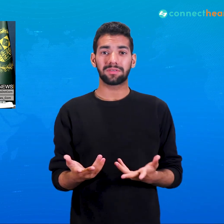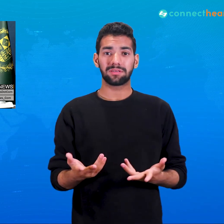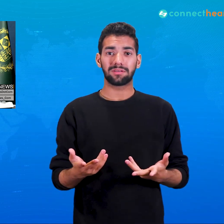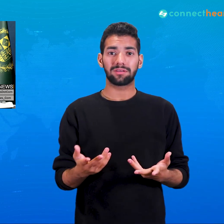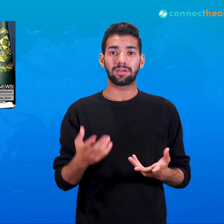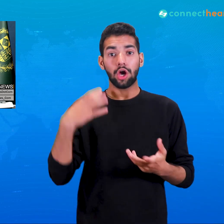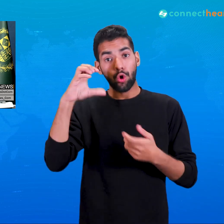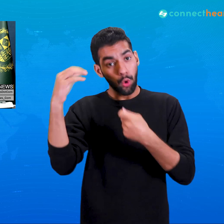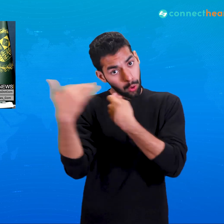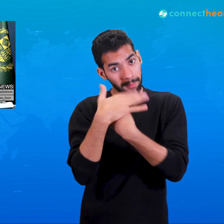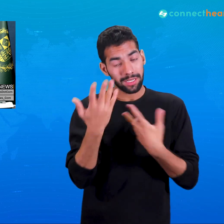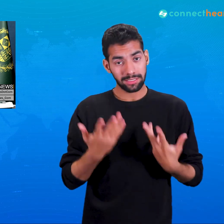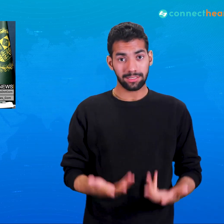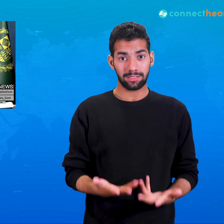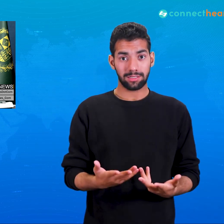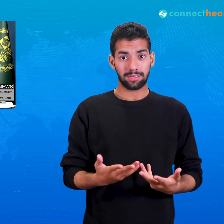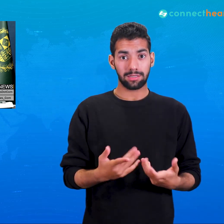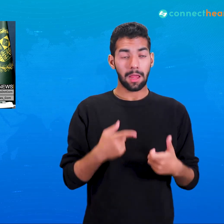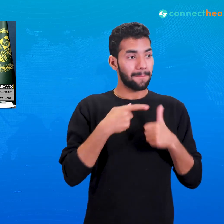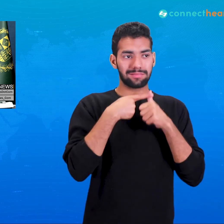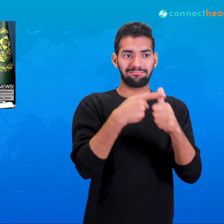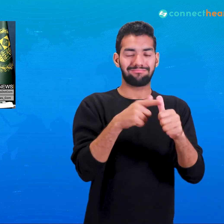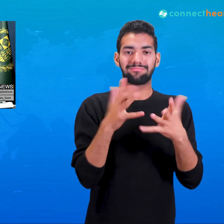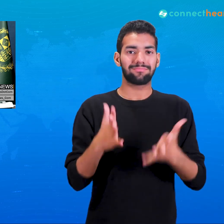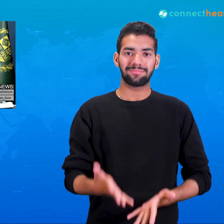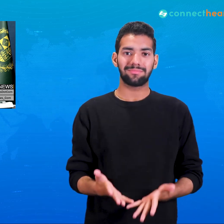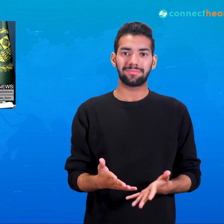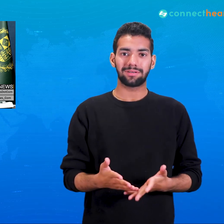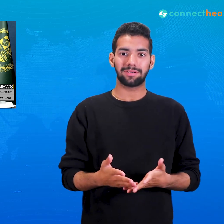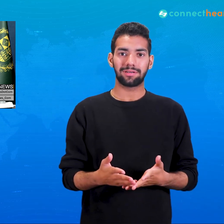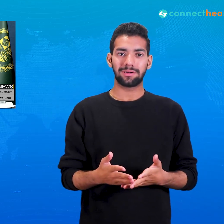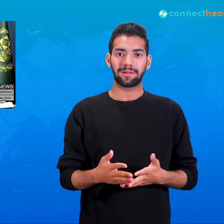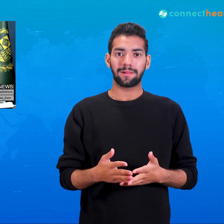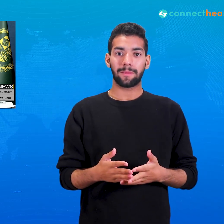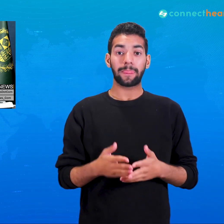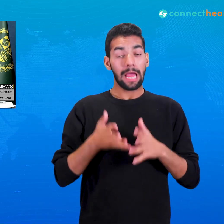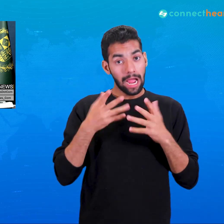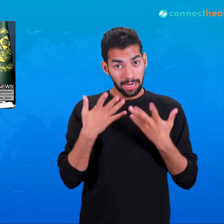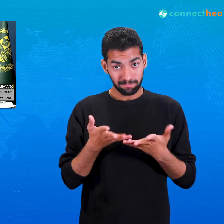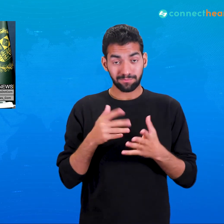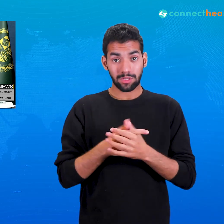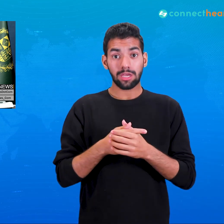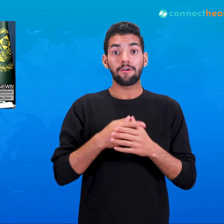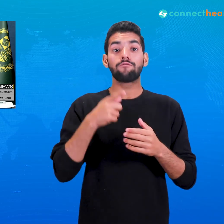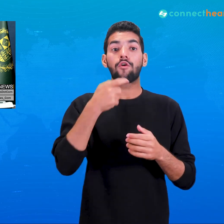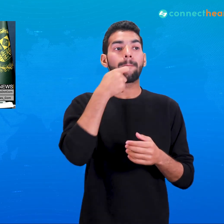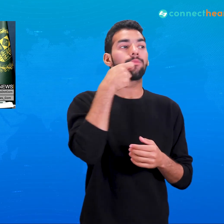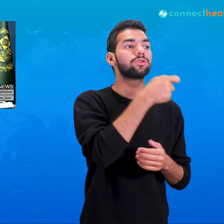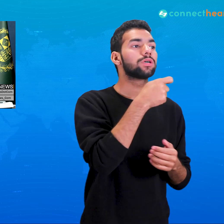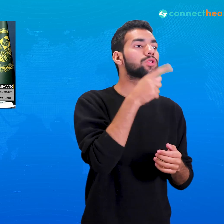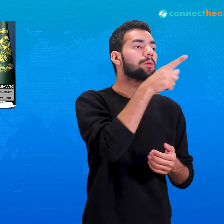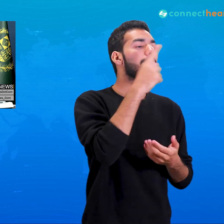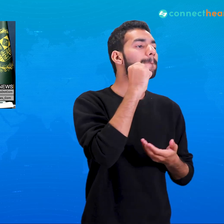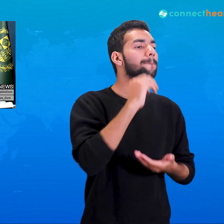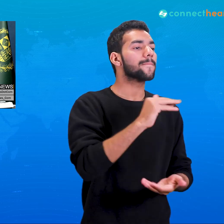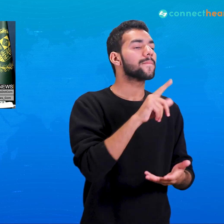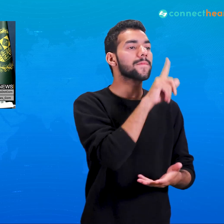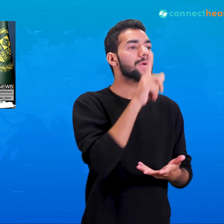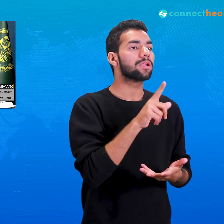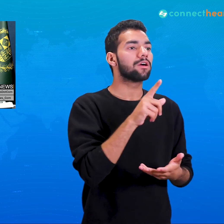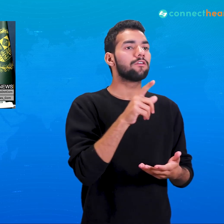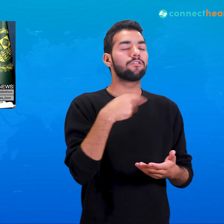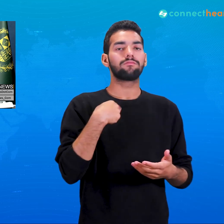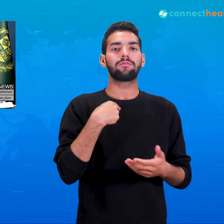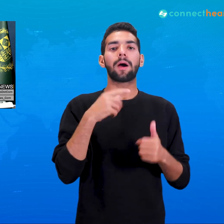باہر سے کروڑوں روپے ان کو بھیج رہے ہیں. کوئی جواب دینے والا نہیں ہے. ہمیں کہے جی میرے, اچھا اس سے پوچھے جی بیٹے کا, اور